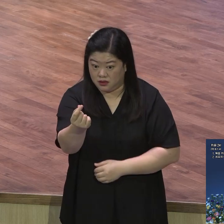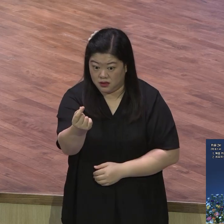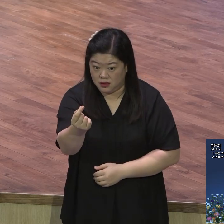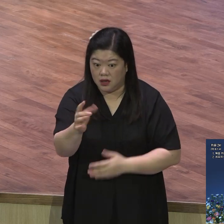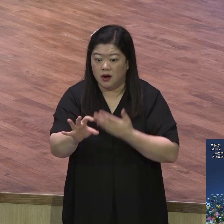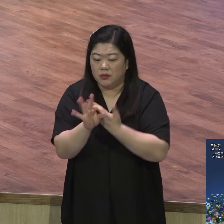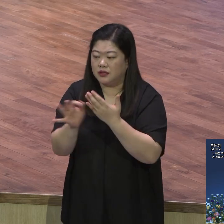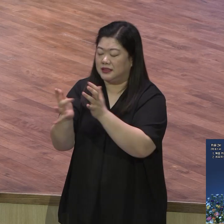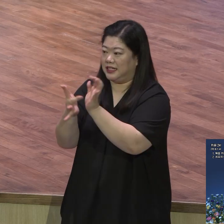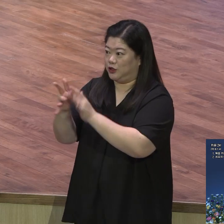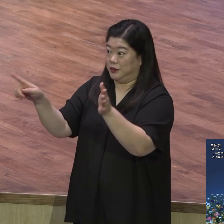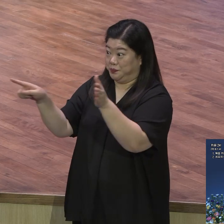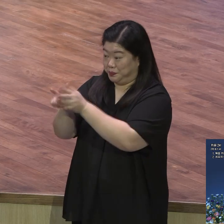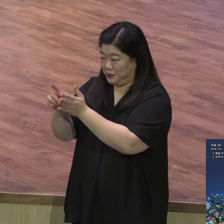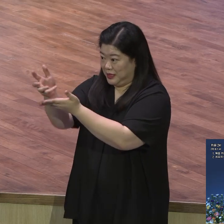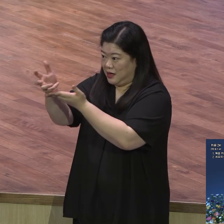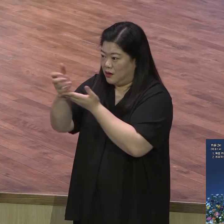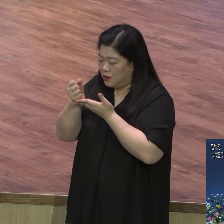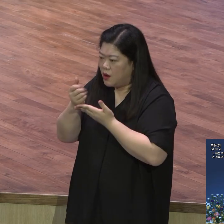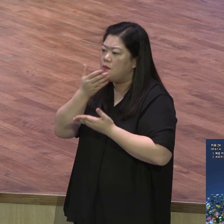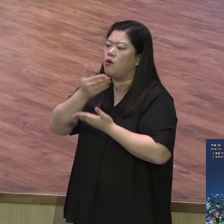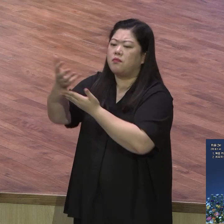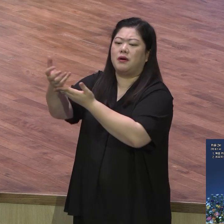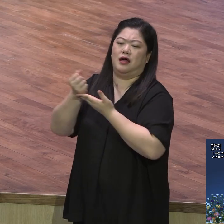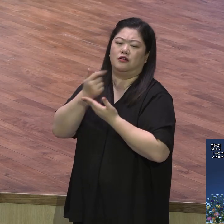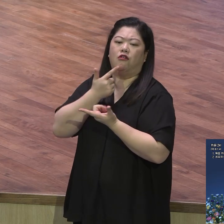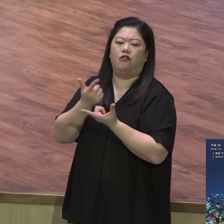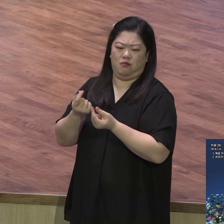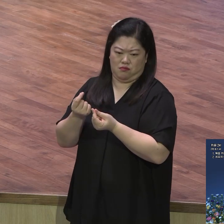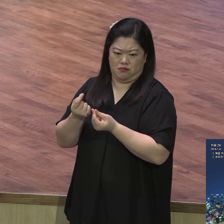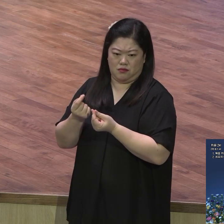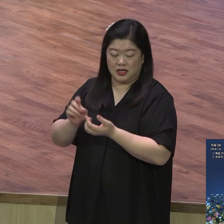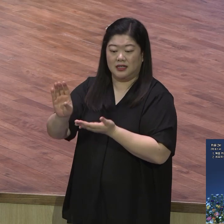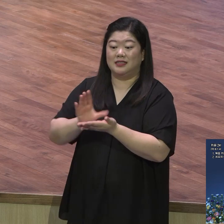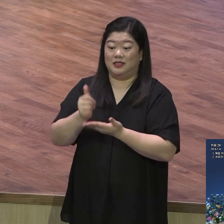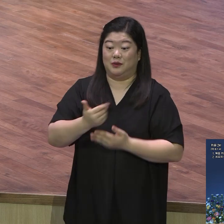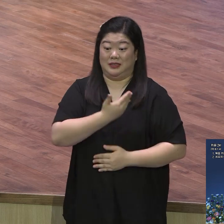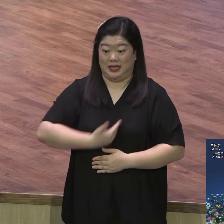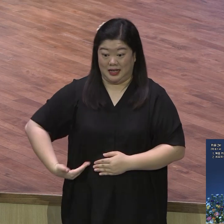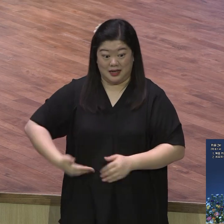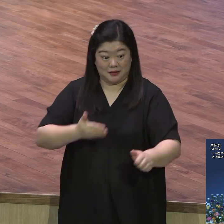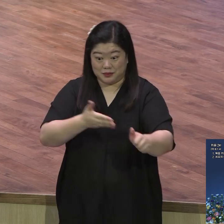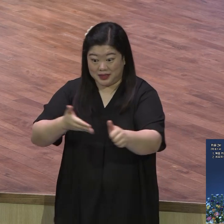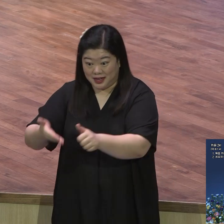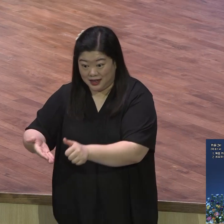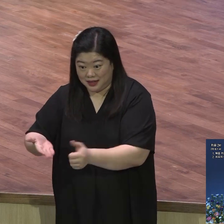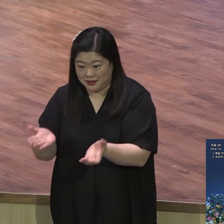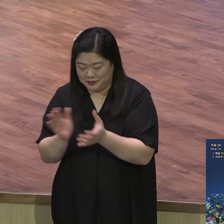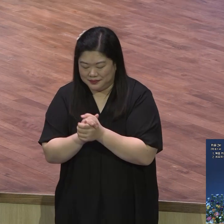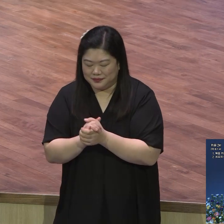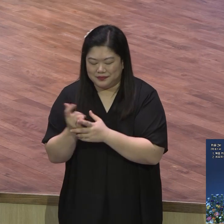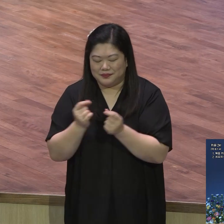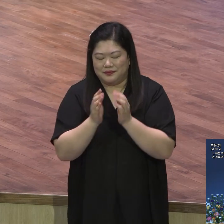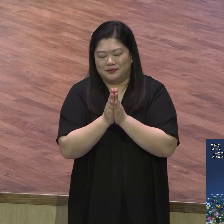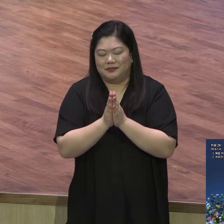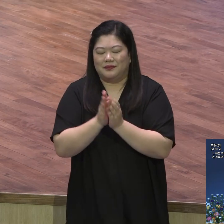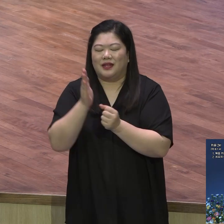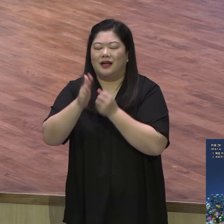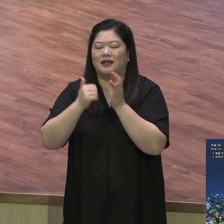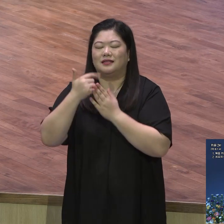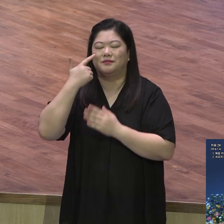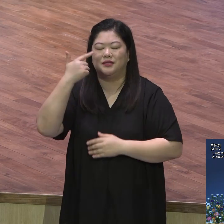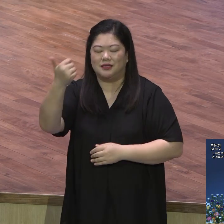믿고 모두 다 큰 축복받아서 그리스도의 정인들 다 되시기를 제모로 축복합니다. 기도합시다. 아버지 하나님 치유